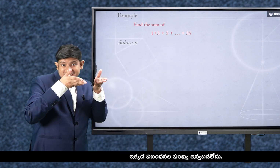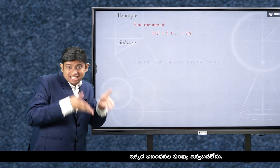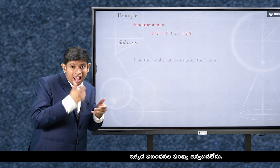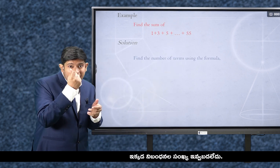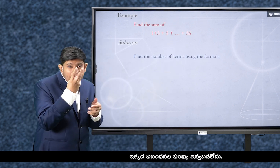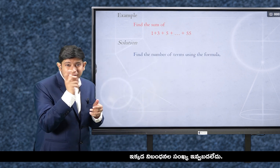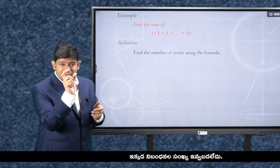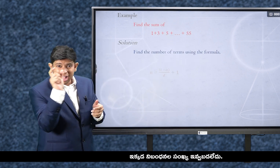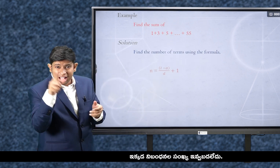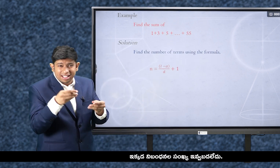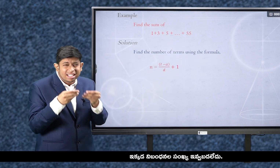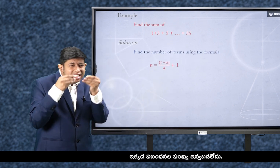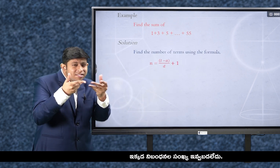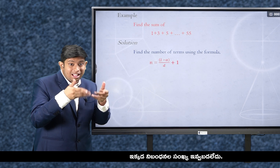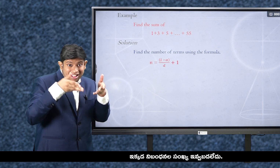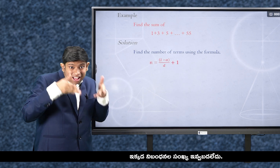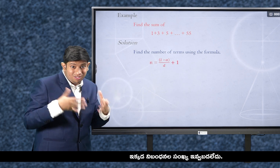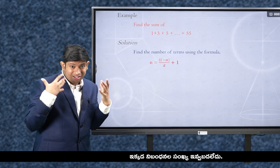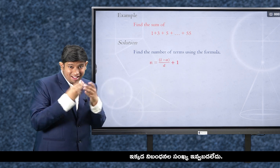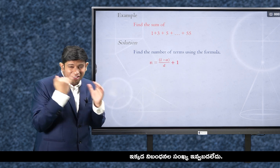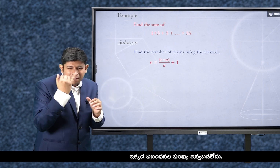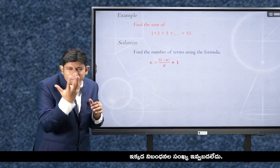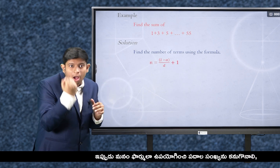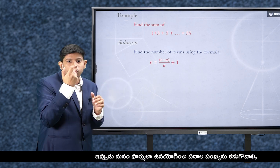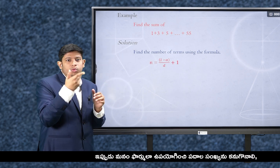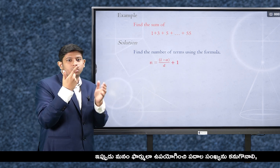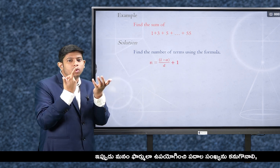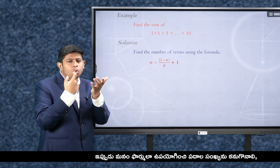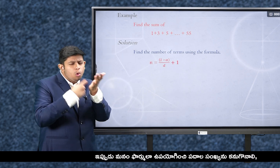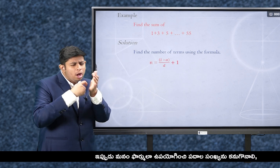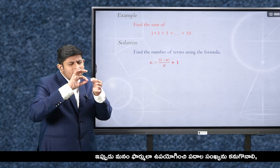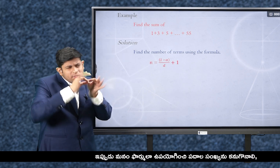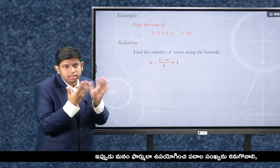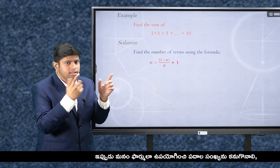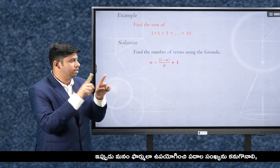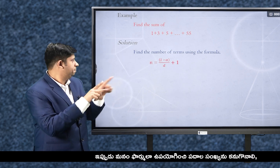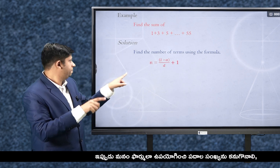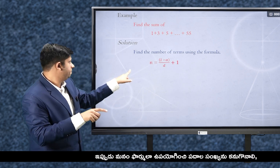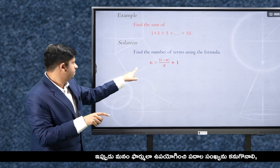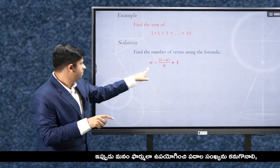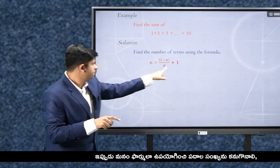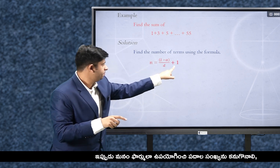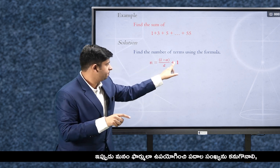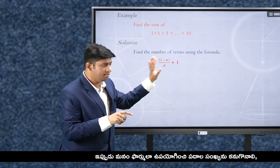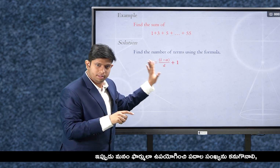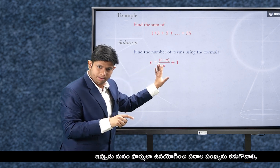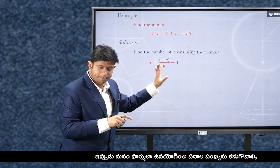ఇక్కడ నిబంధనల సంఖ్య ఇవ్వబడలేదు. ఇప్పుడు మనం ఫార్ములాను ఉపయోగించి పదాల సంఖ్యను